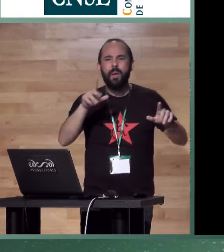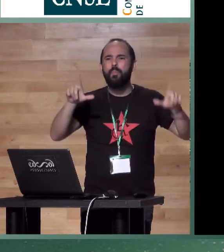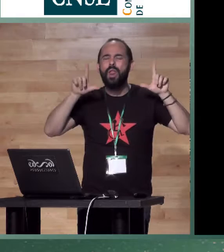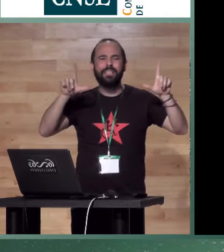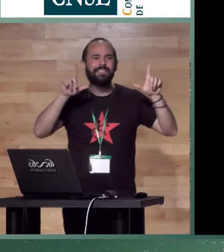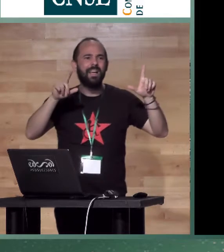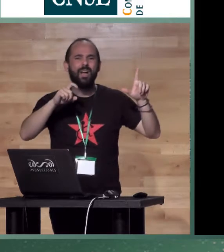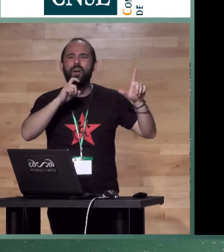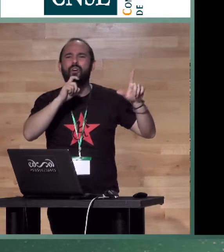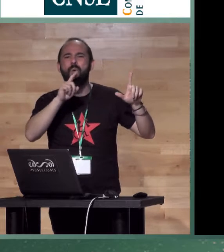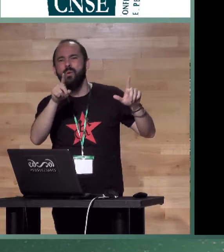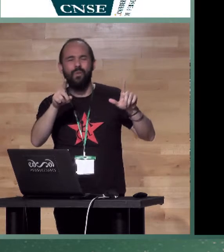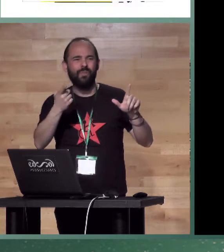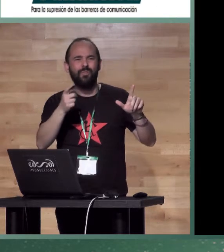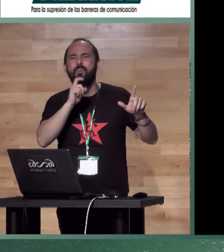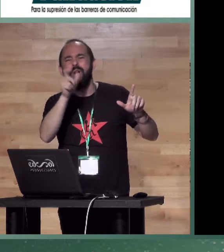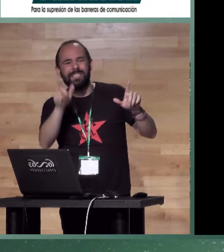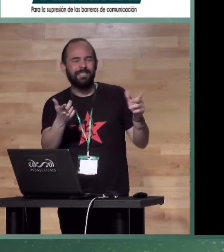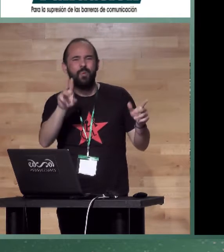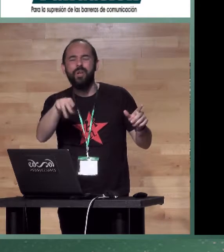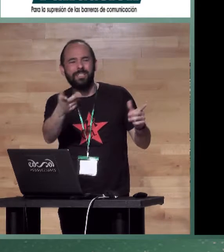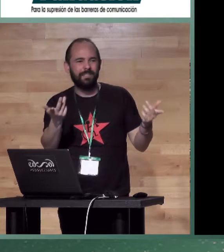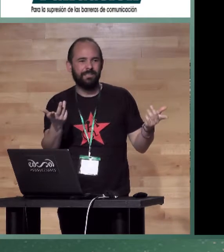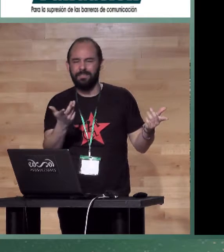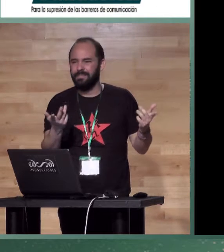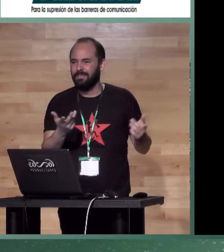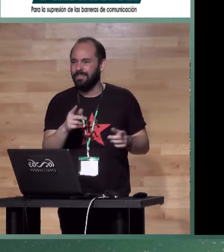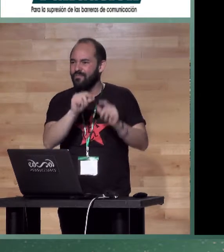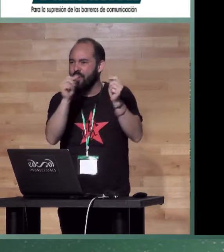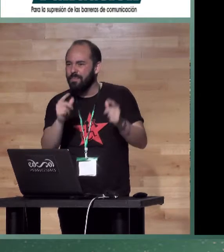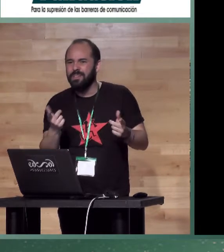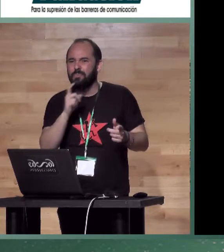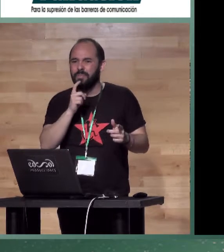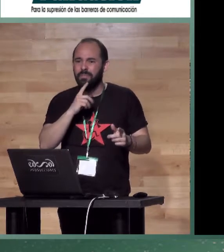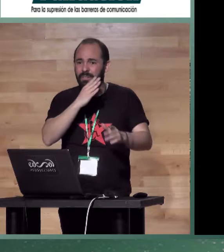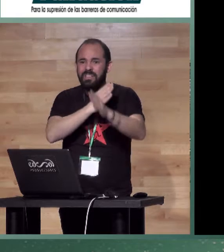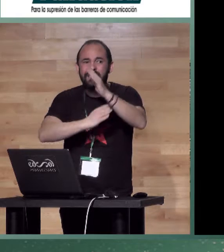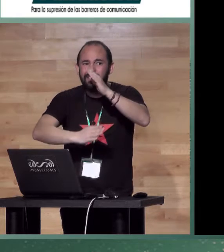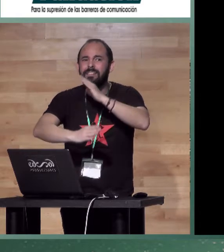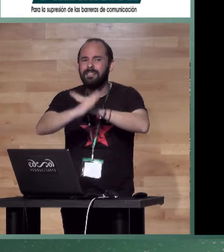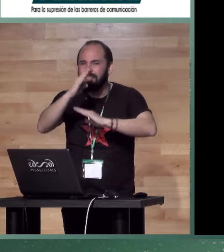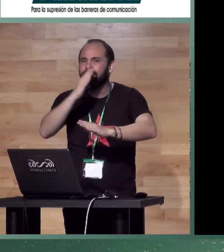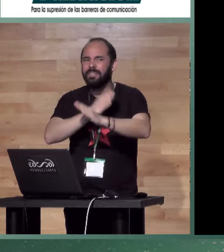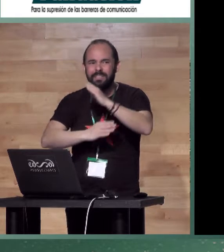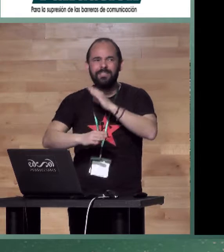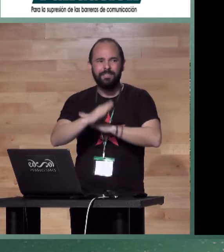puntiagudas. ¿Cómo son los protagonistas? ¿Cómo son? ¿Qué forma tienen?